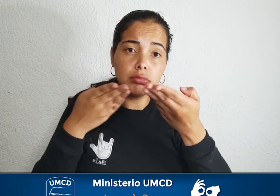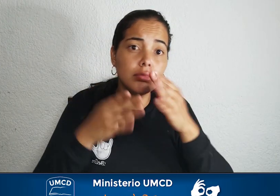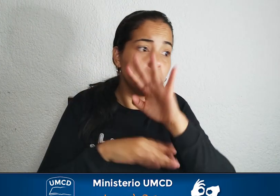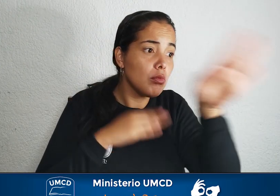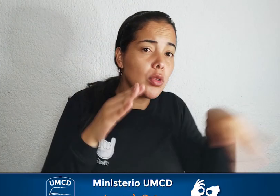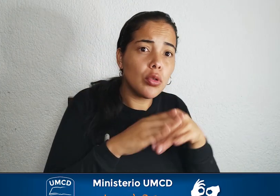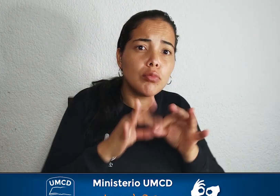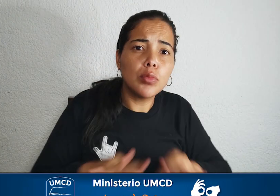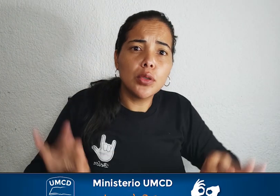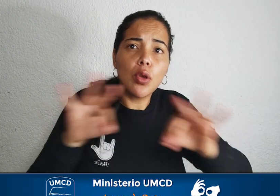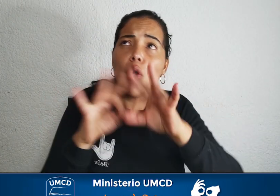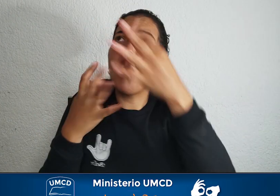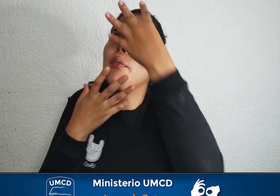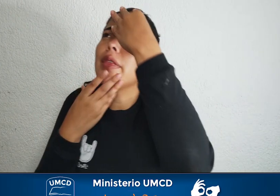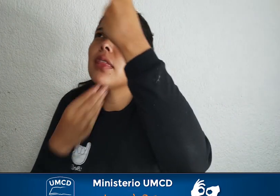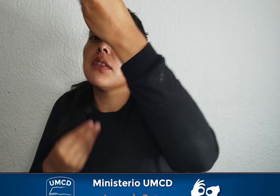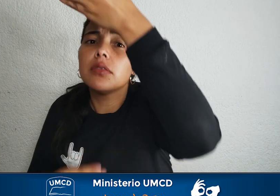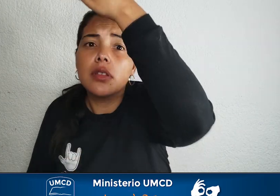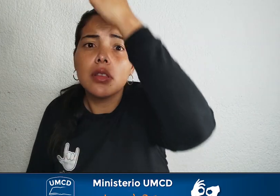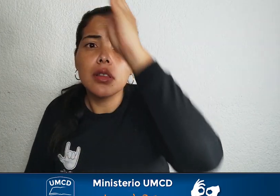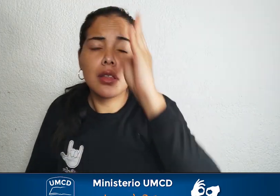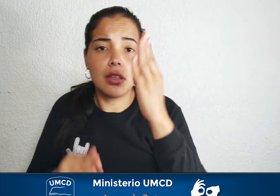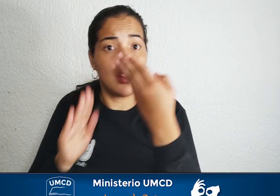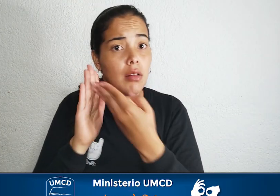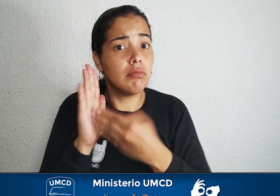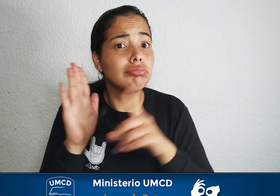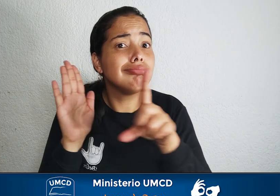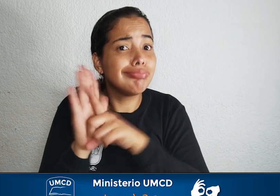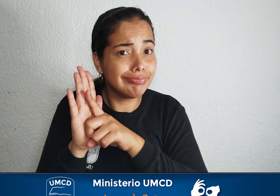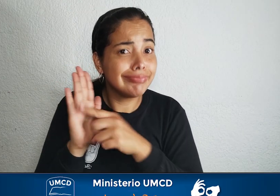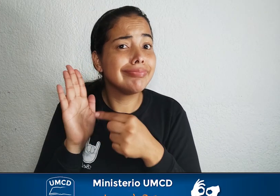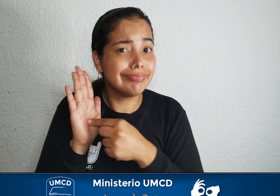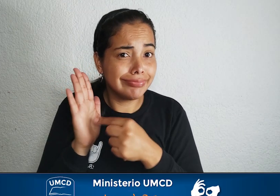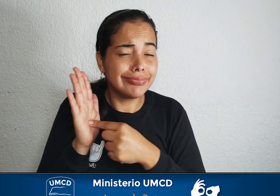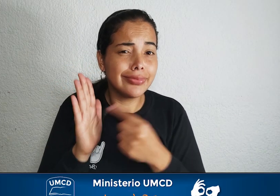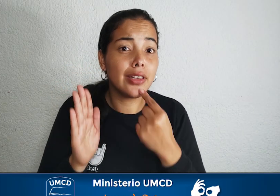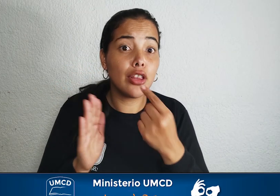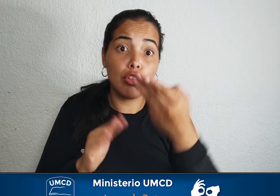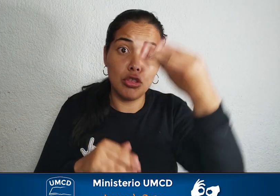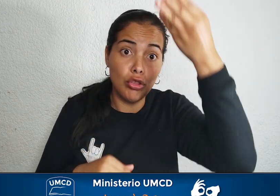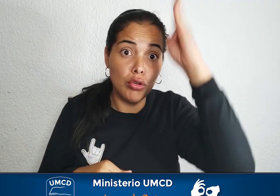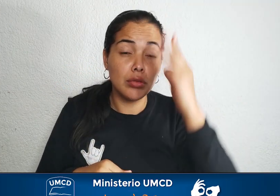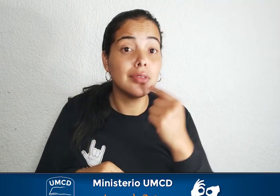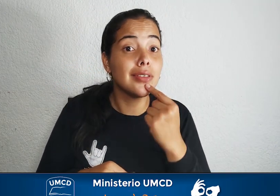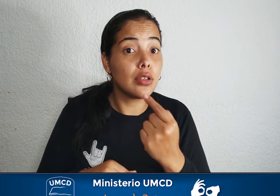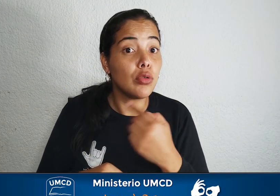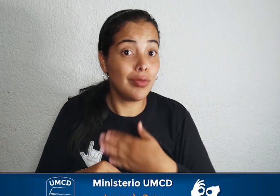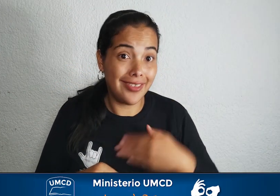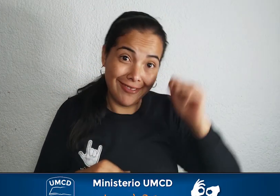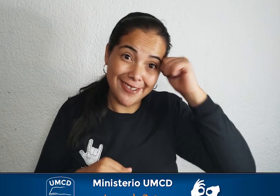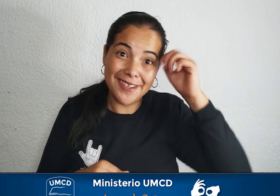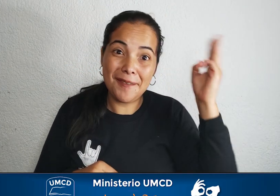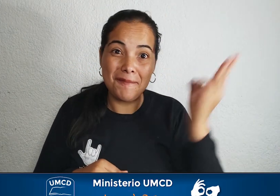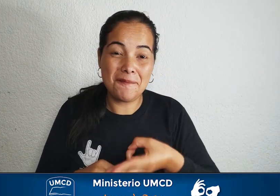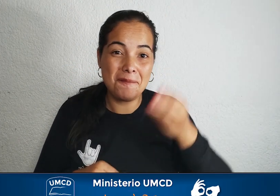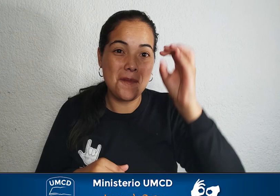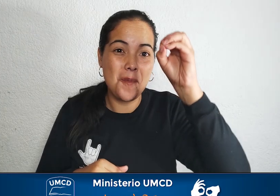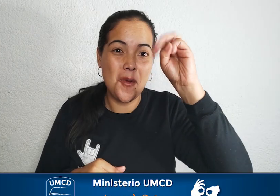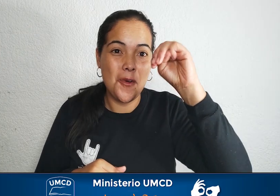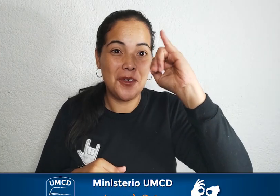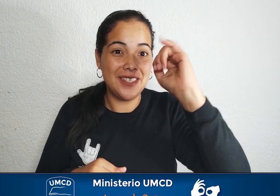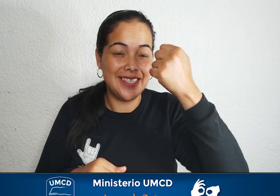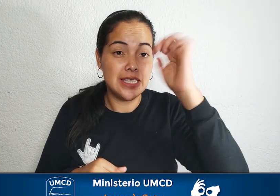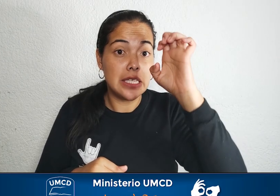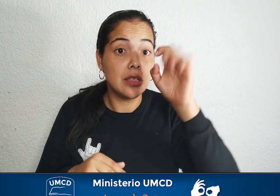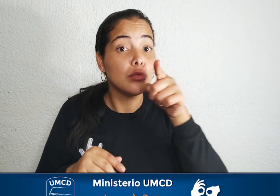allá a través de las tablas de la ley. Dios le dijo a Moisés, que